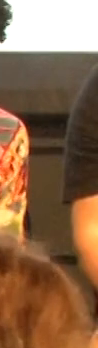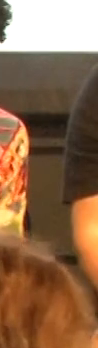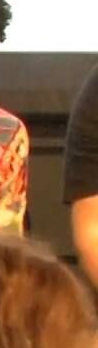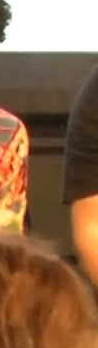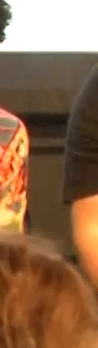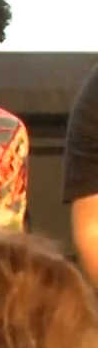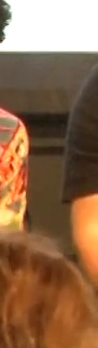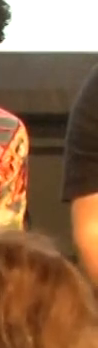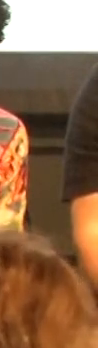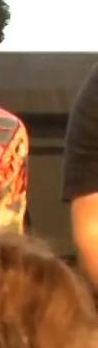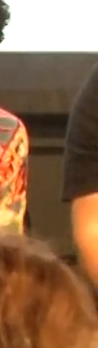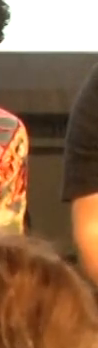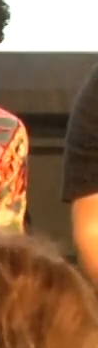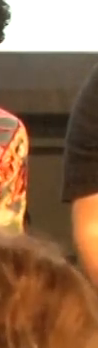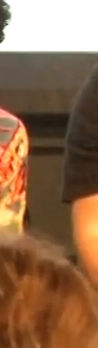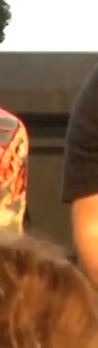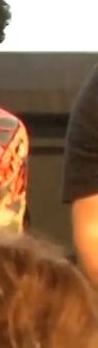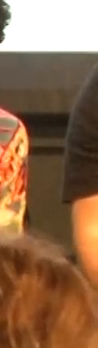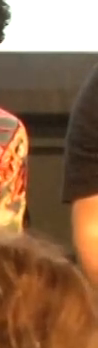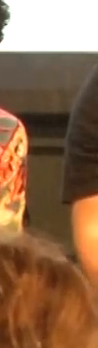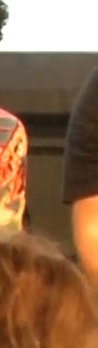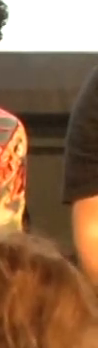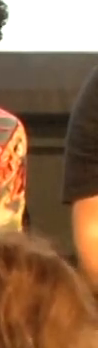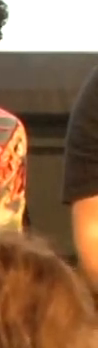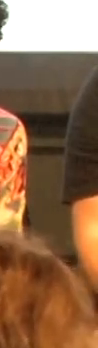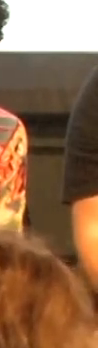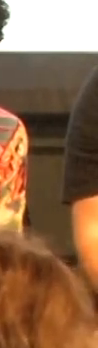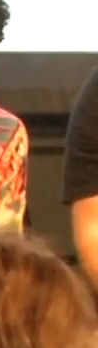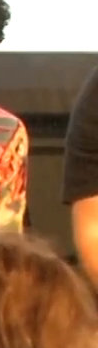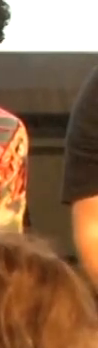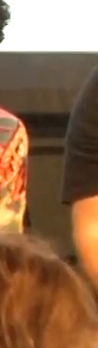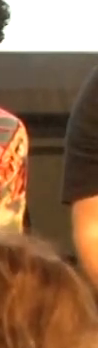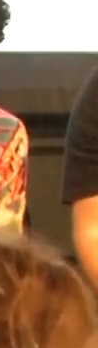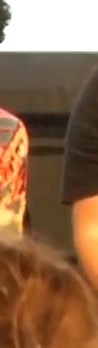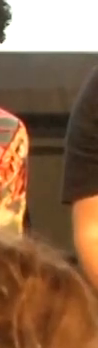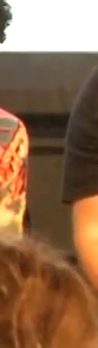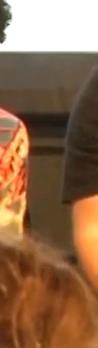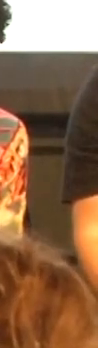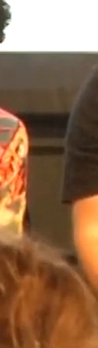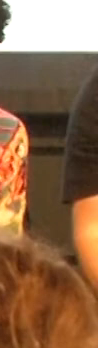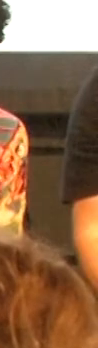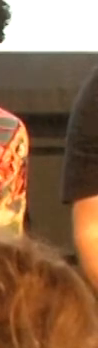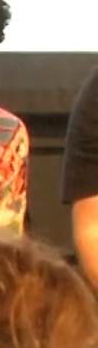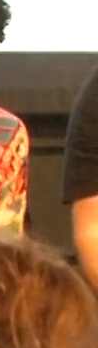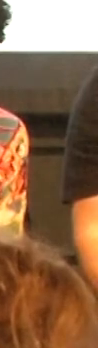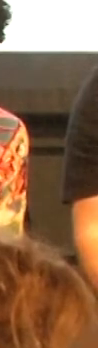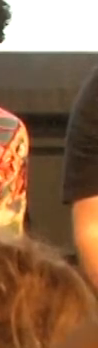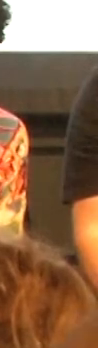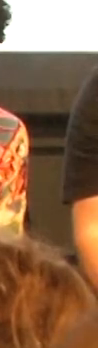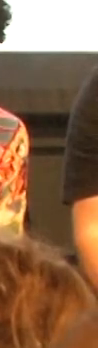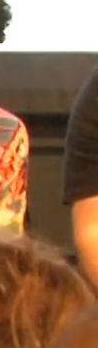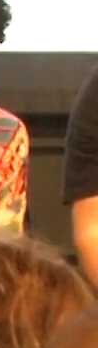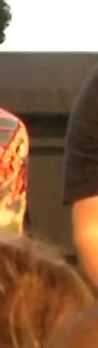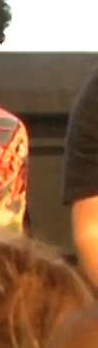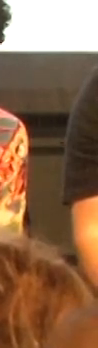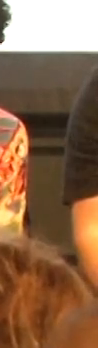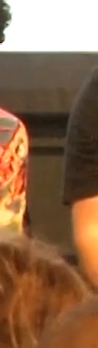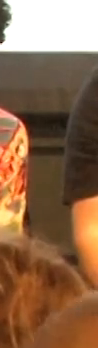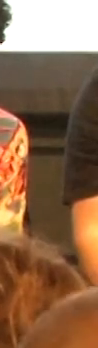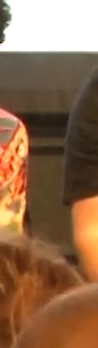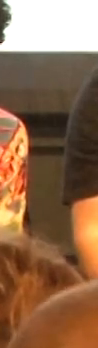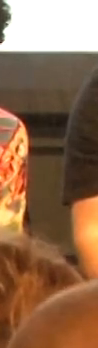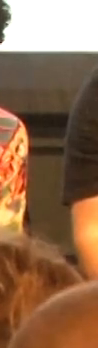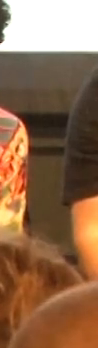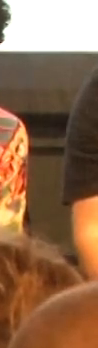suas experiências e, a partir de uma mirada transfeminista, perguntar a Boal sobre o repertório